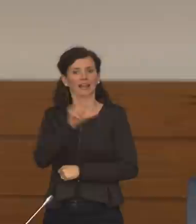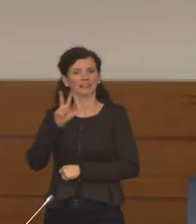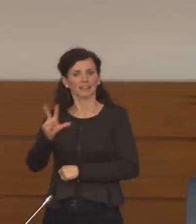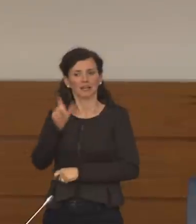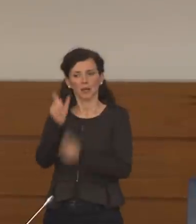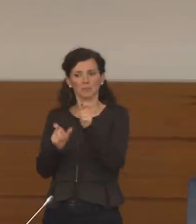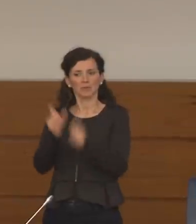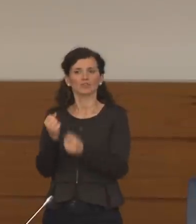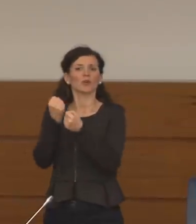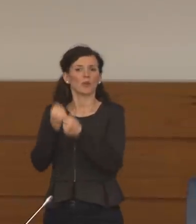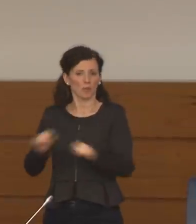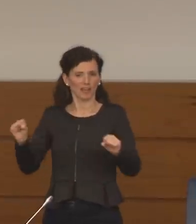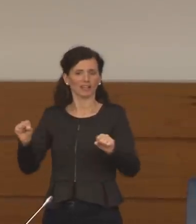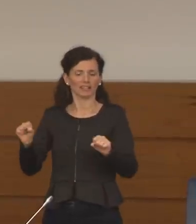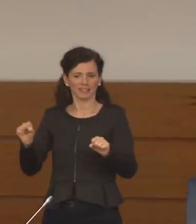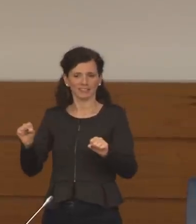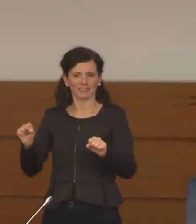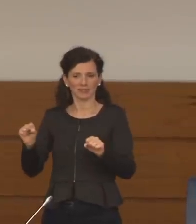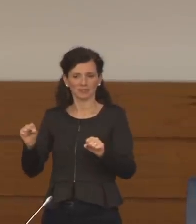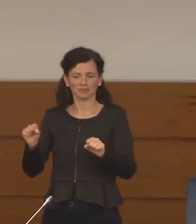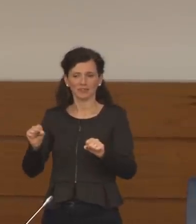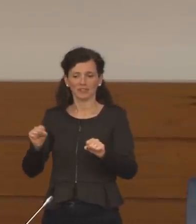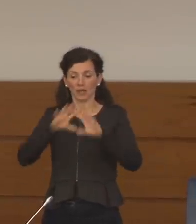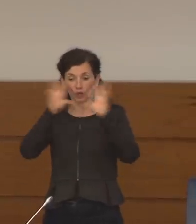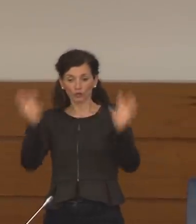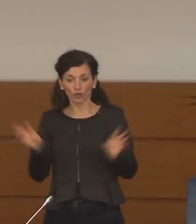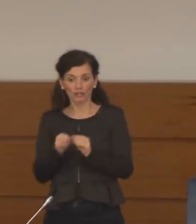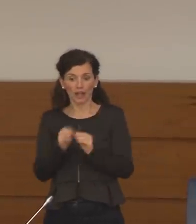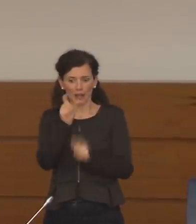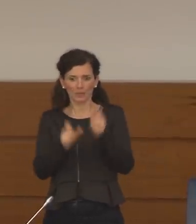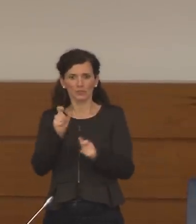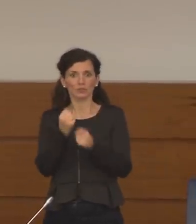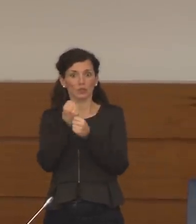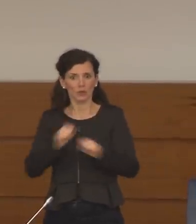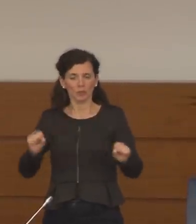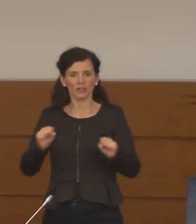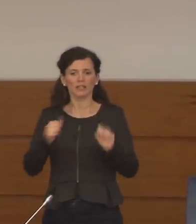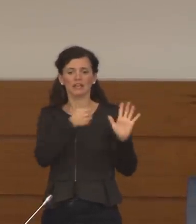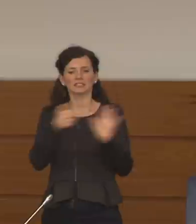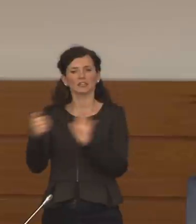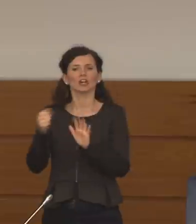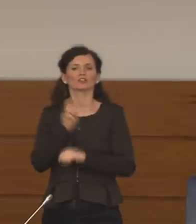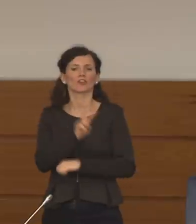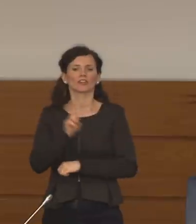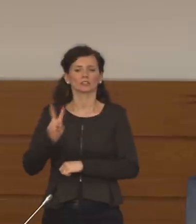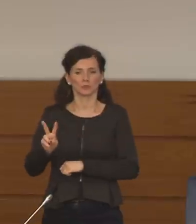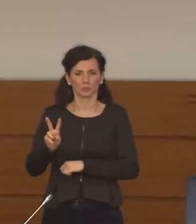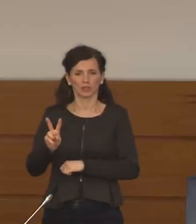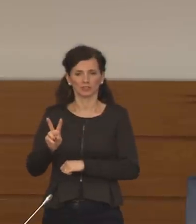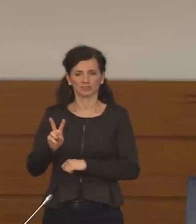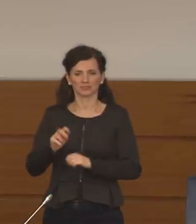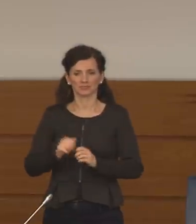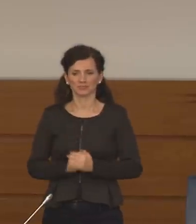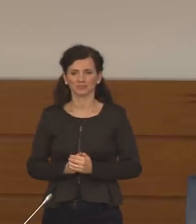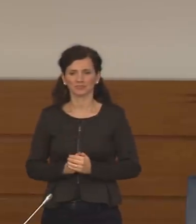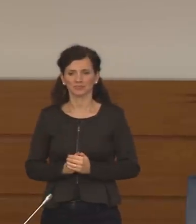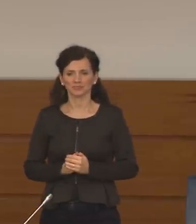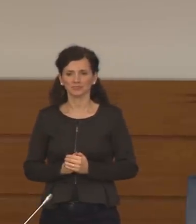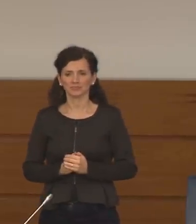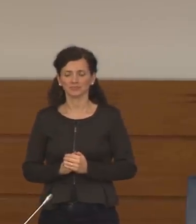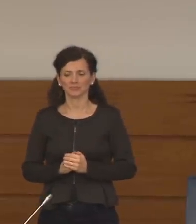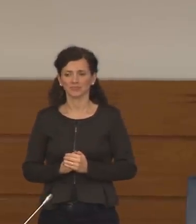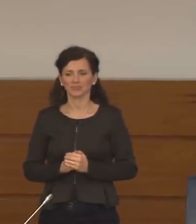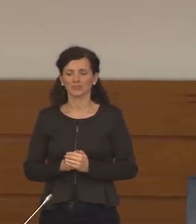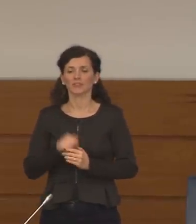più il numero totale dei guariti e di 622 e registriamo